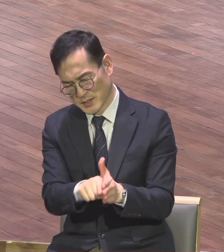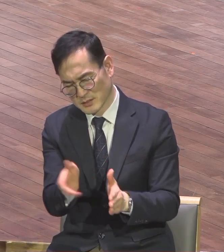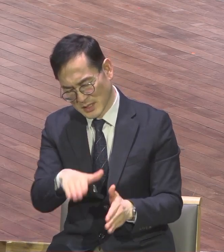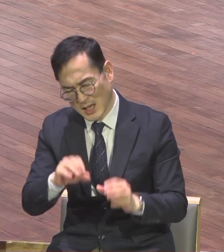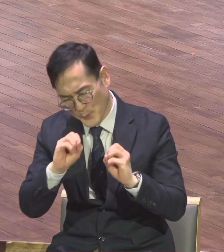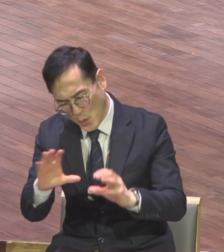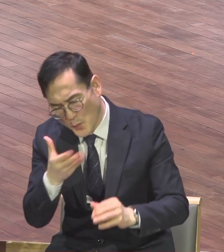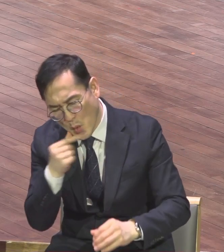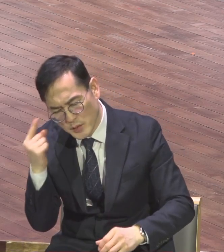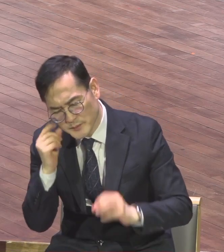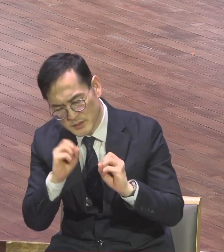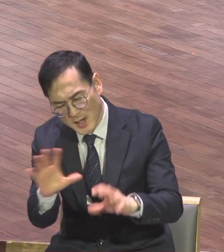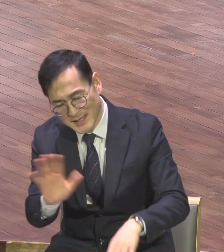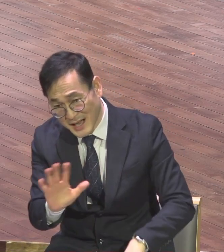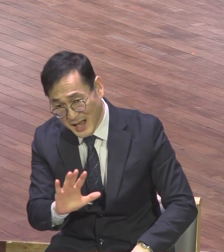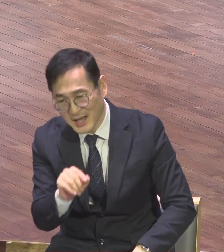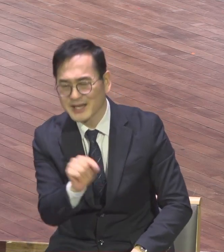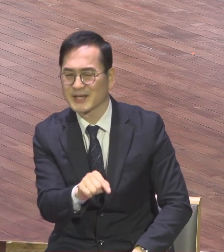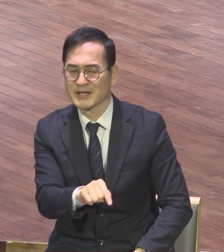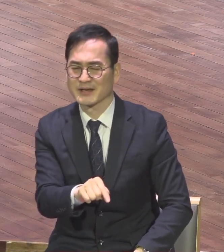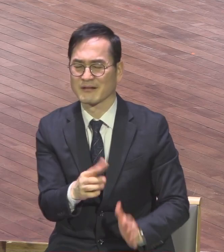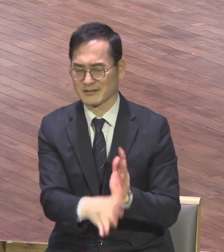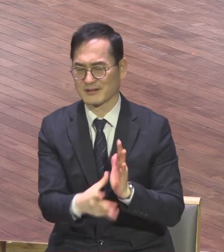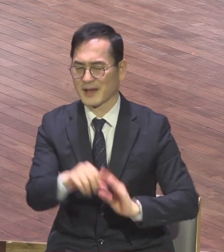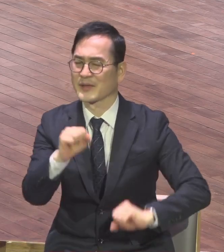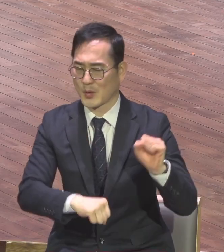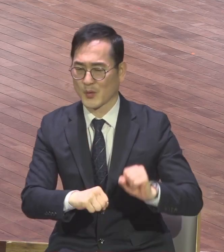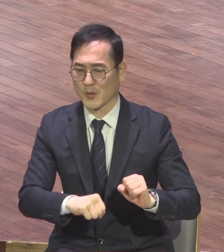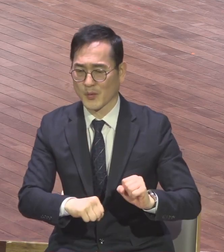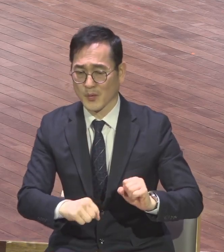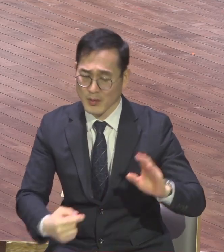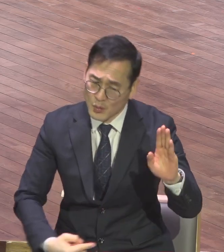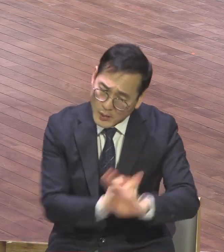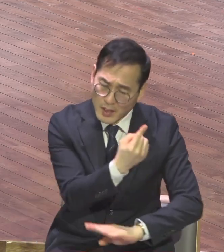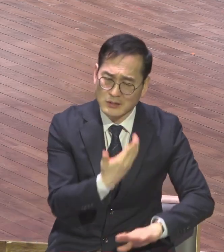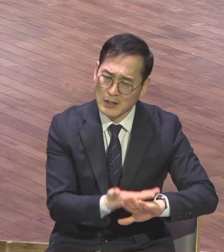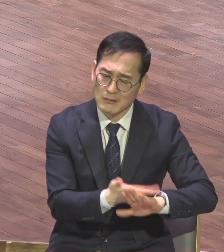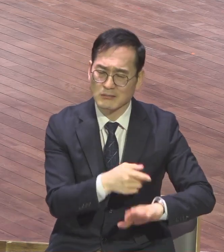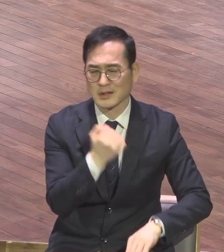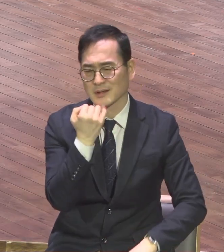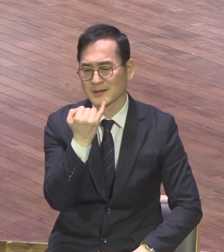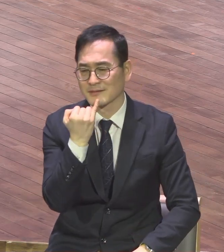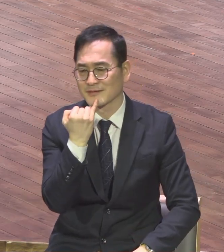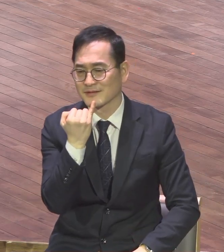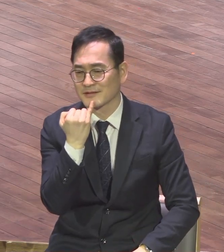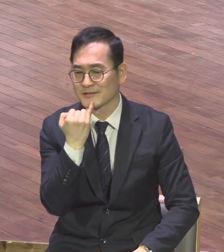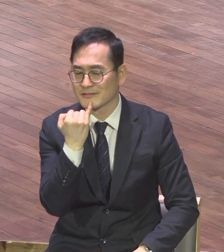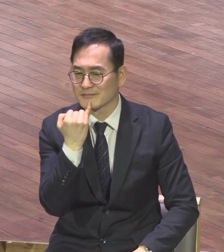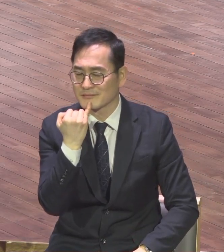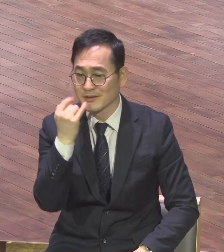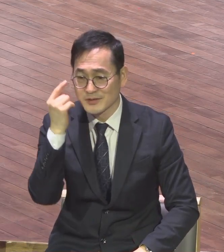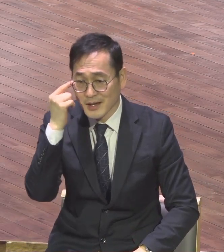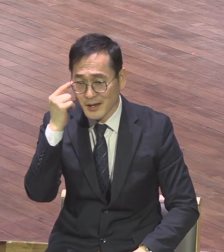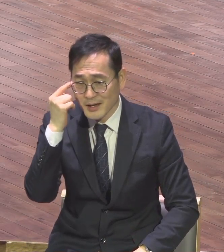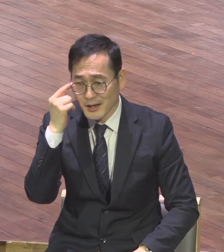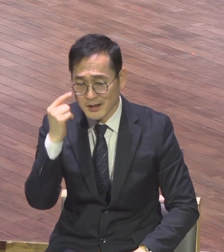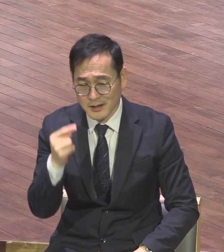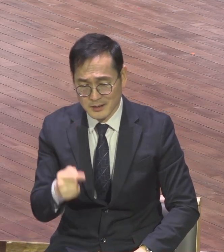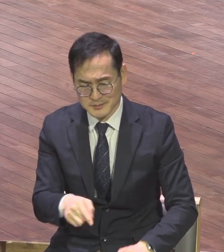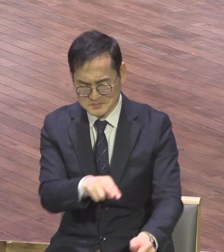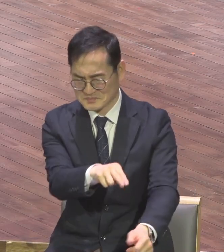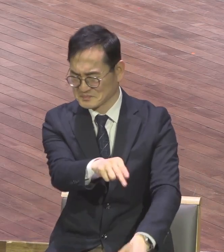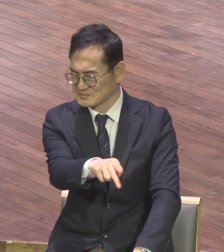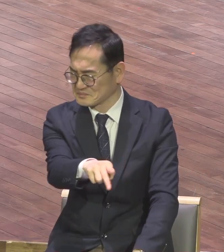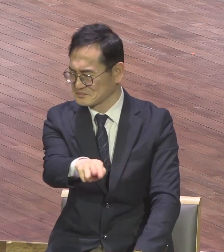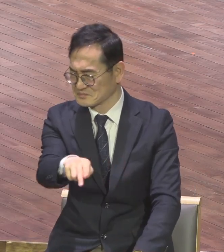게 방종입니다. 예수 그리스도를 믿는다고 말하면서 누리지 못하고 여전히 율법주의를 지향하고 남을 정죄하고 판단하고